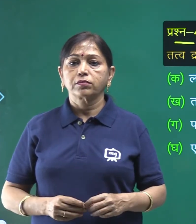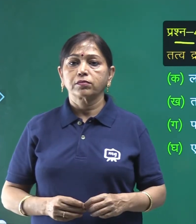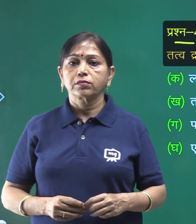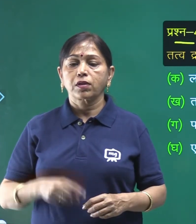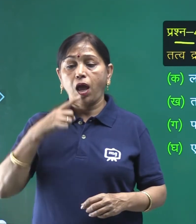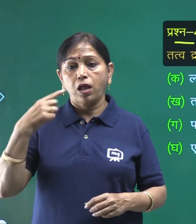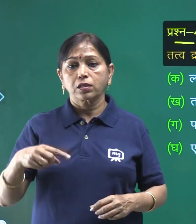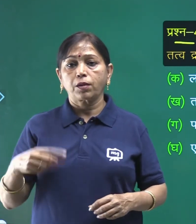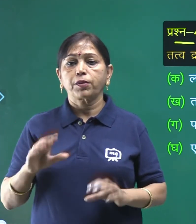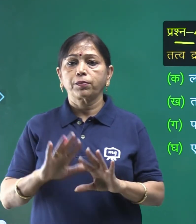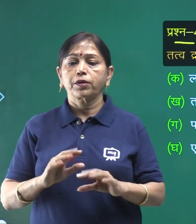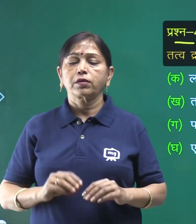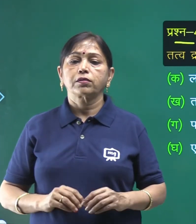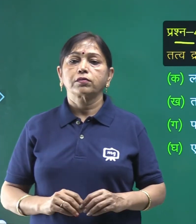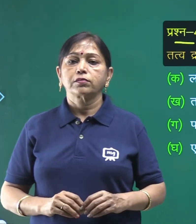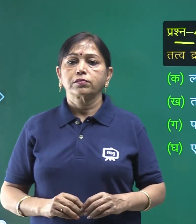तापमान पर